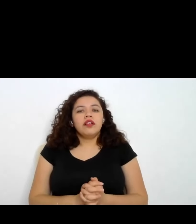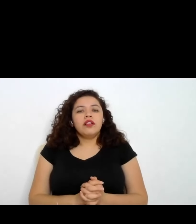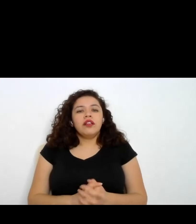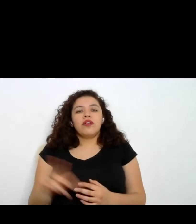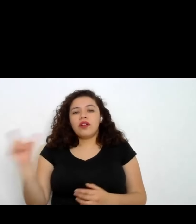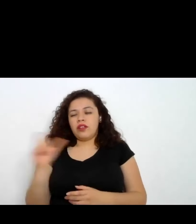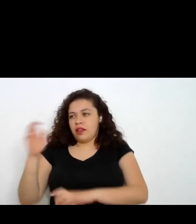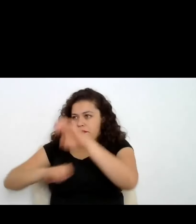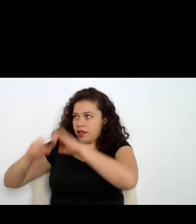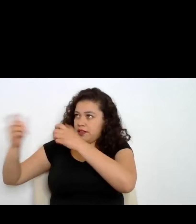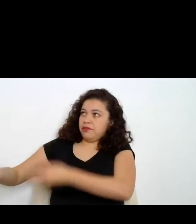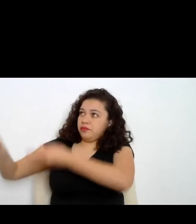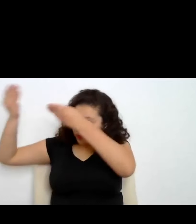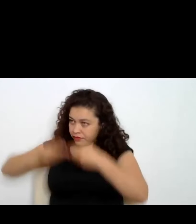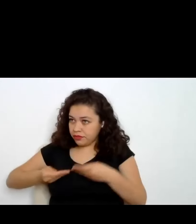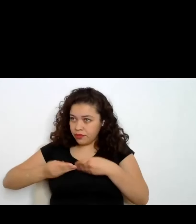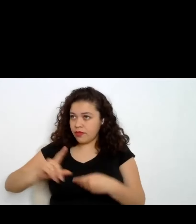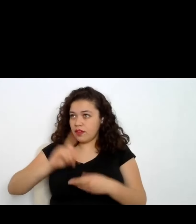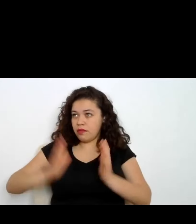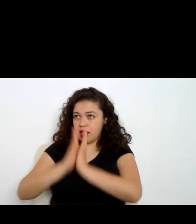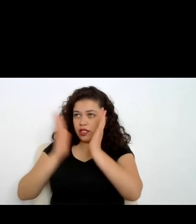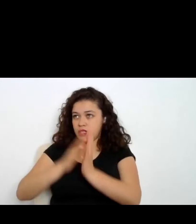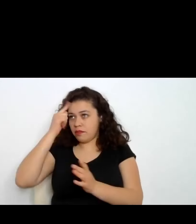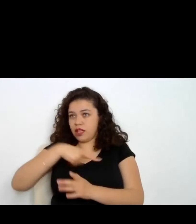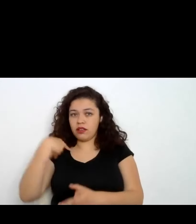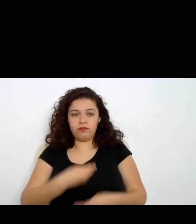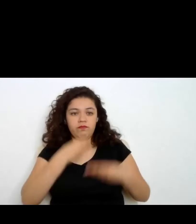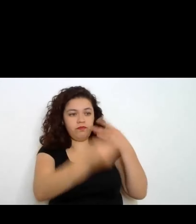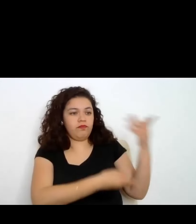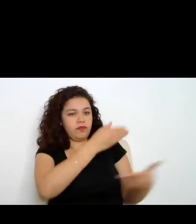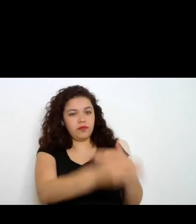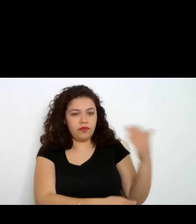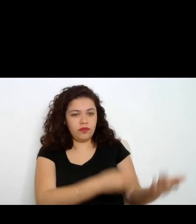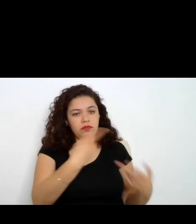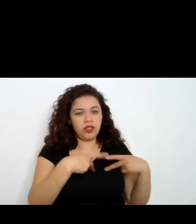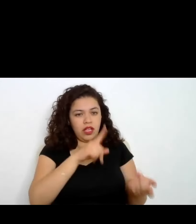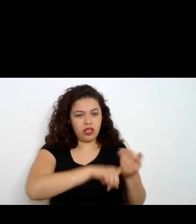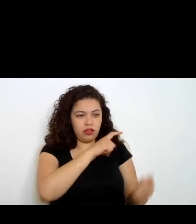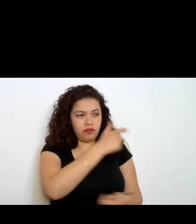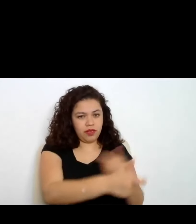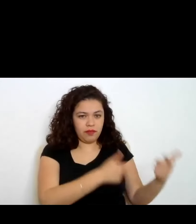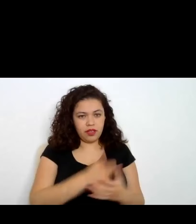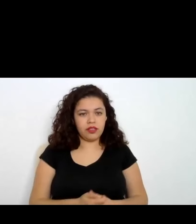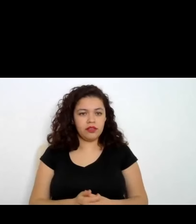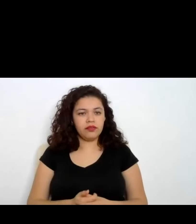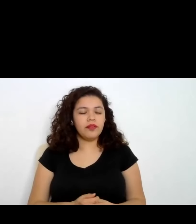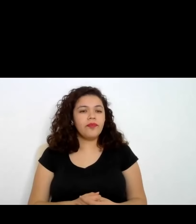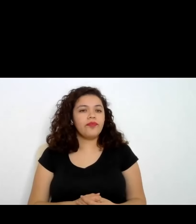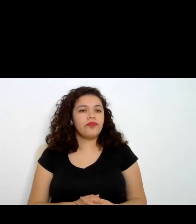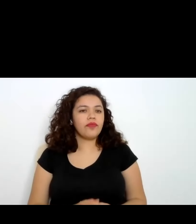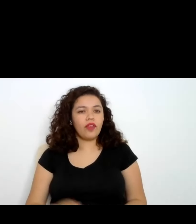tercera parte interviene para procesarme la nómina de mis empleados. Si yo voy a requerir de